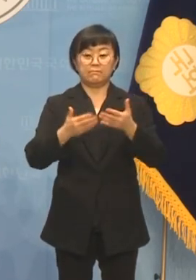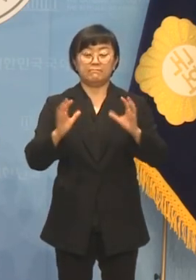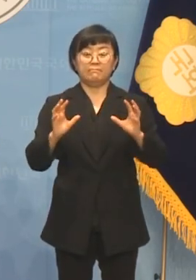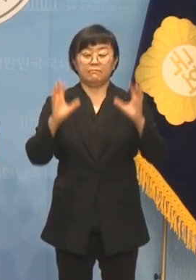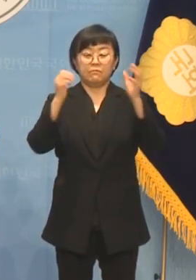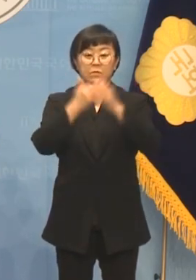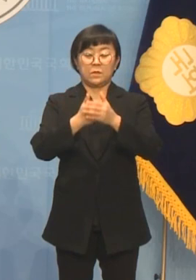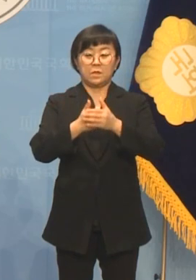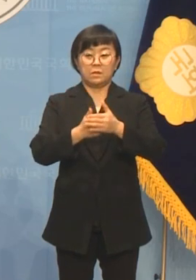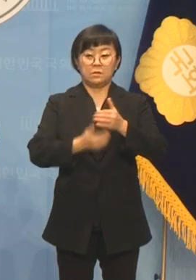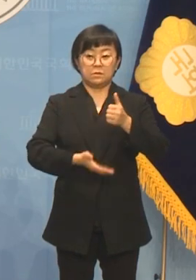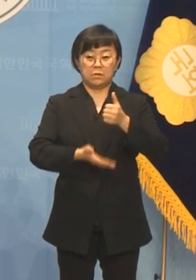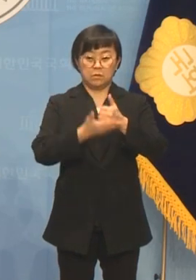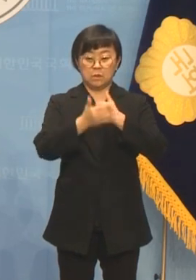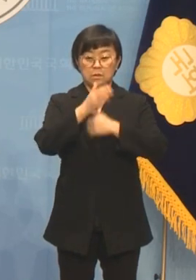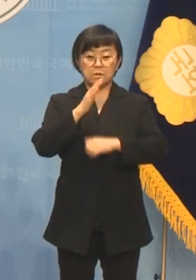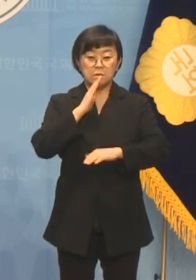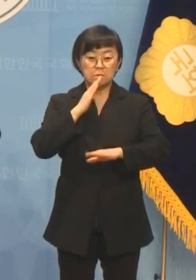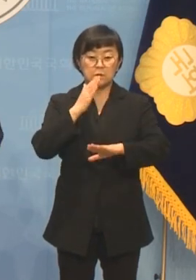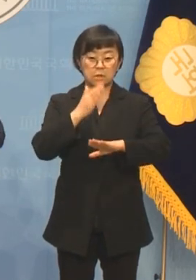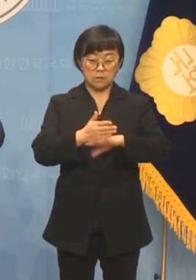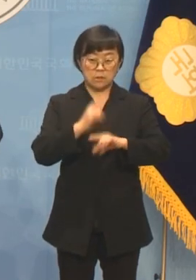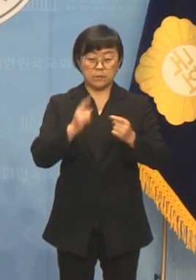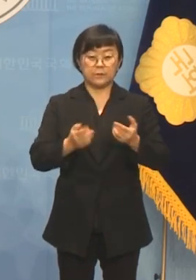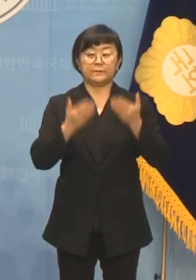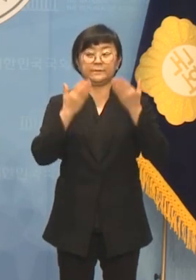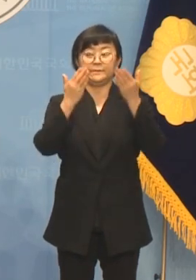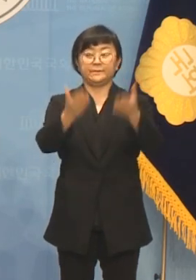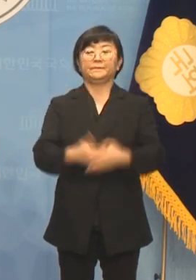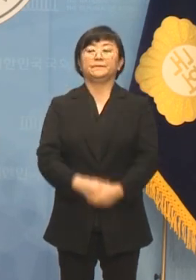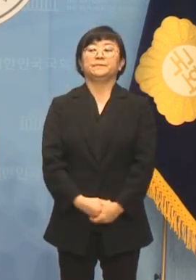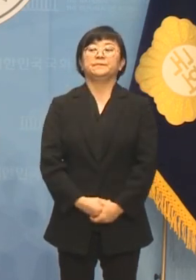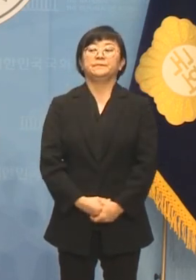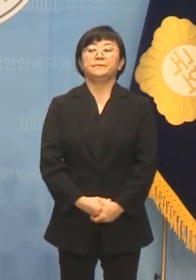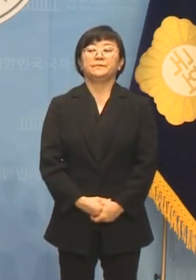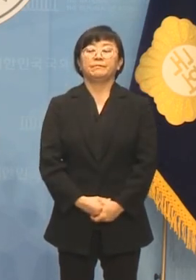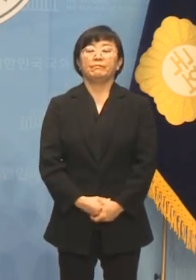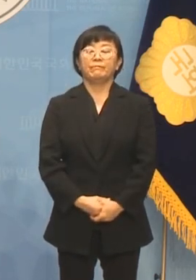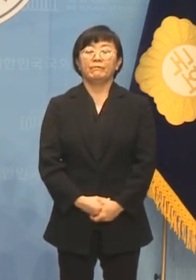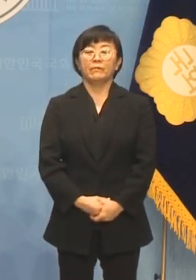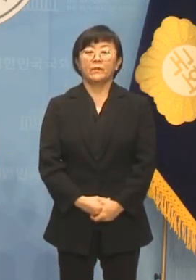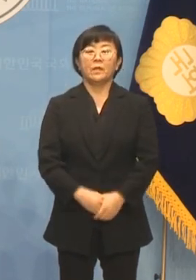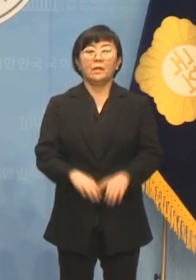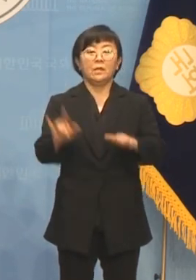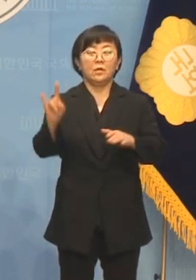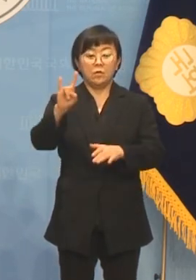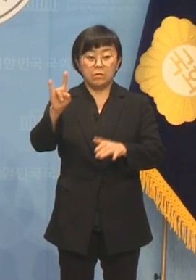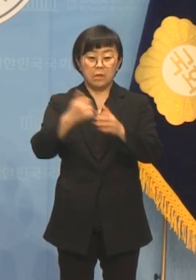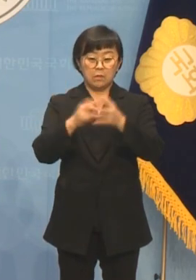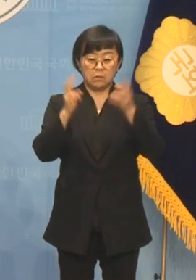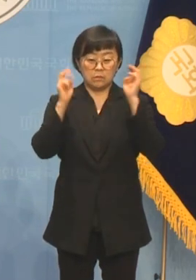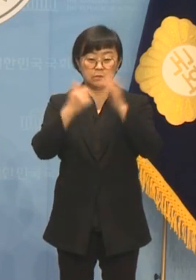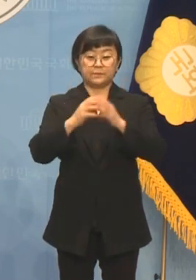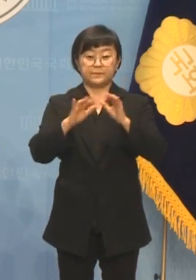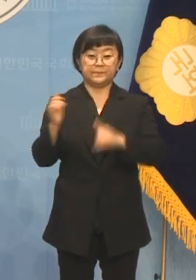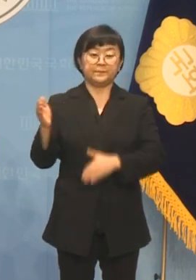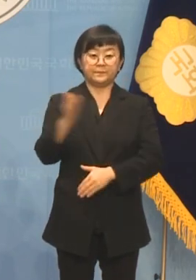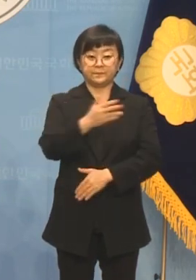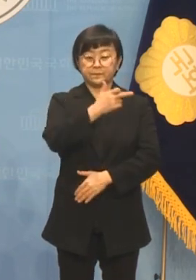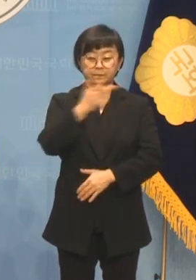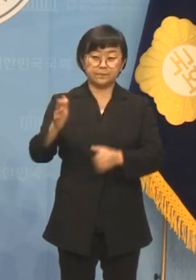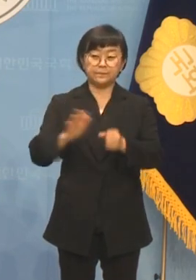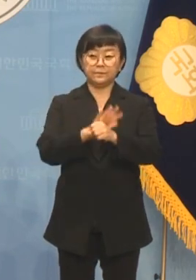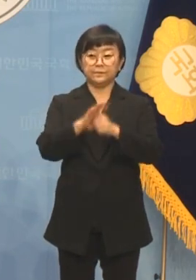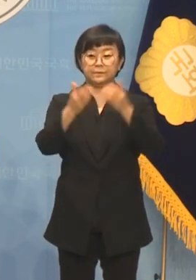응원과 성원에 진심으로 감사하다는 말씀을 전해 올립니다. 이렇듯 현대중공업이 국민들로부터 큰